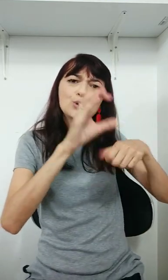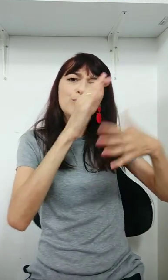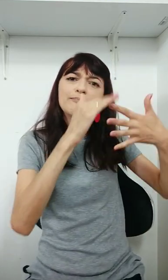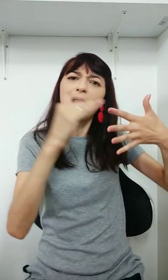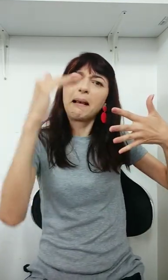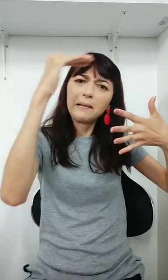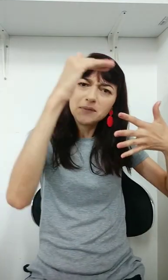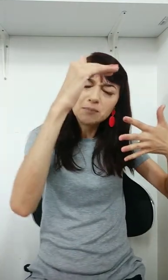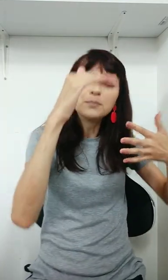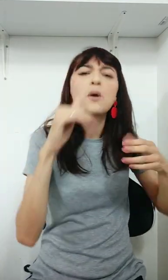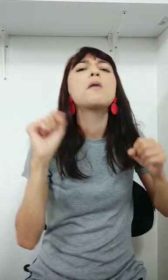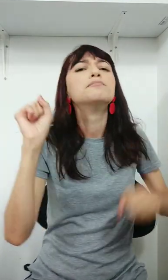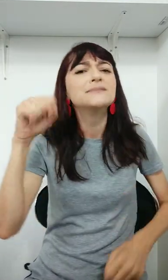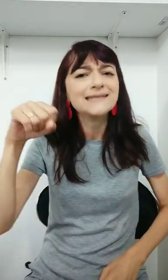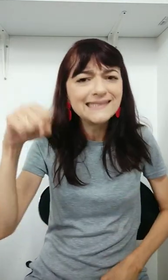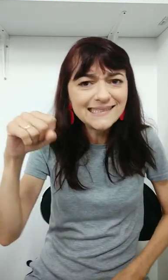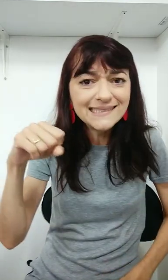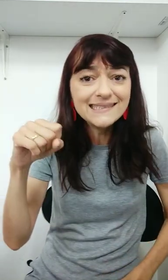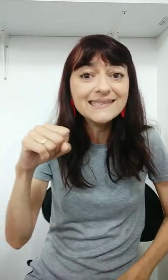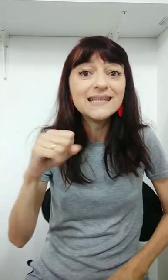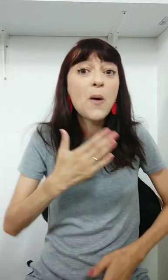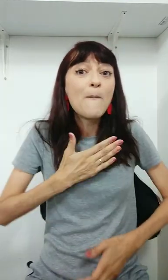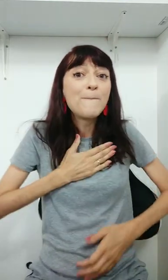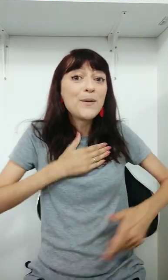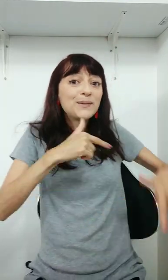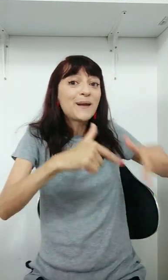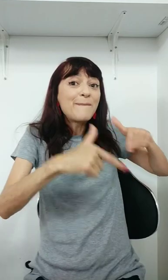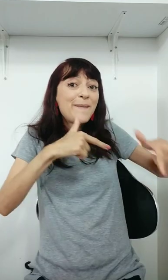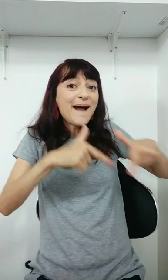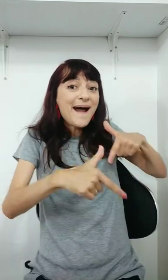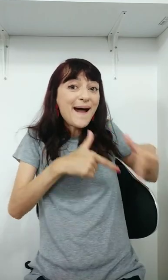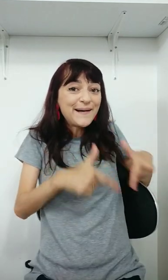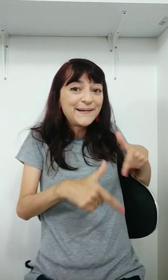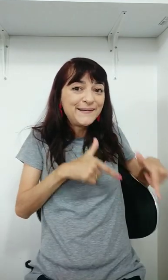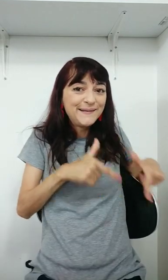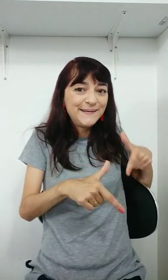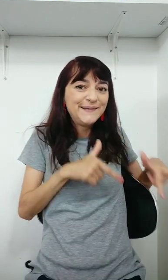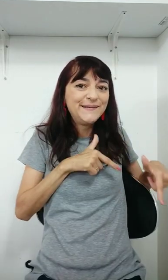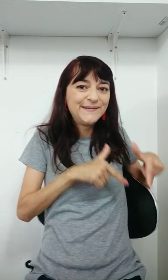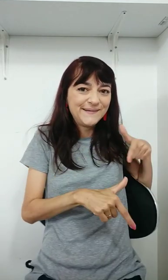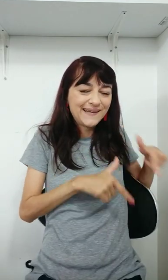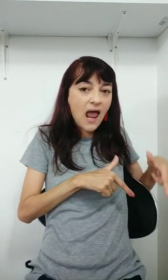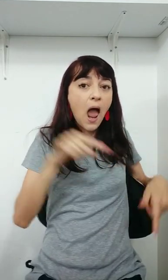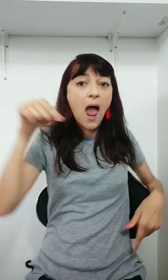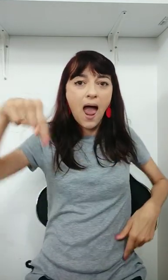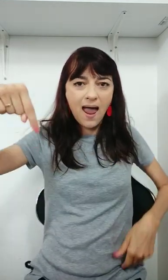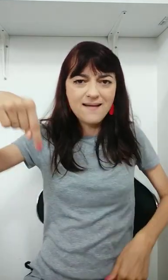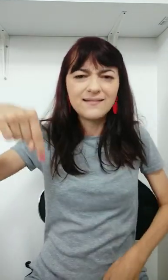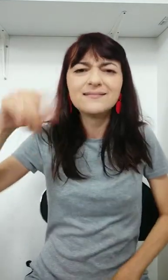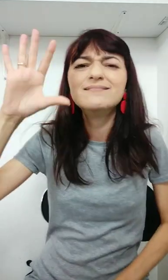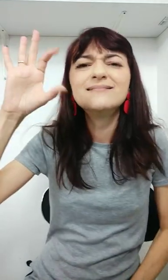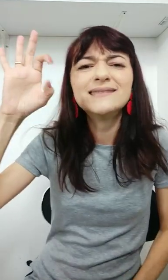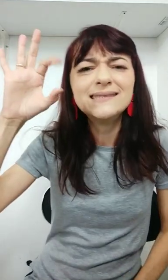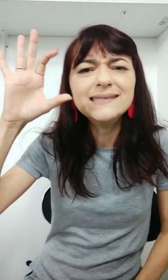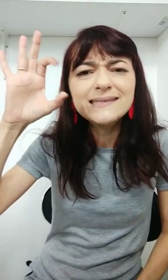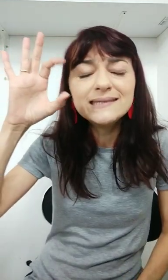uma, para responder outra. Eu tenho, por exemplo, prioridade em responder os meus alunos da Libras Pro, eles são prioridades.